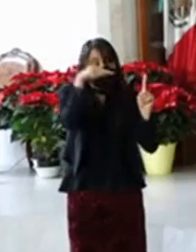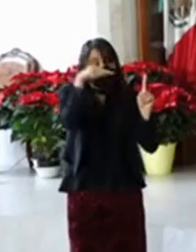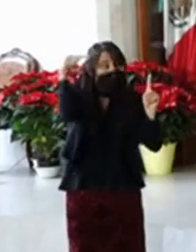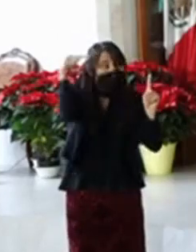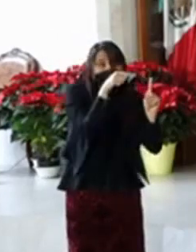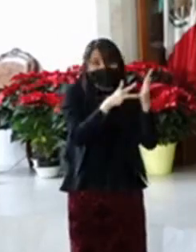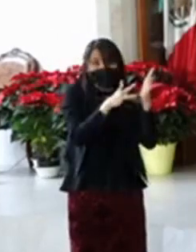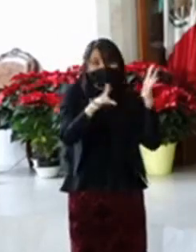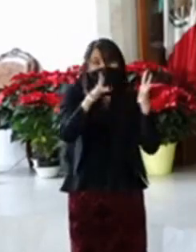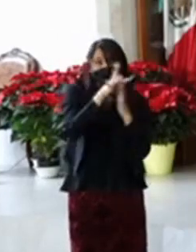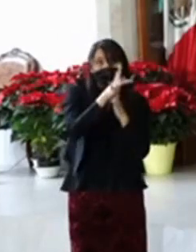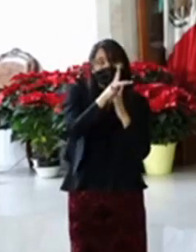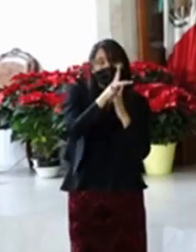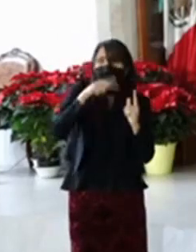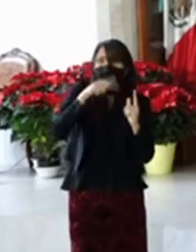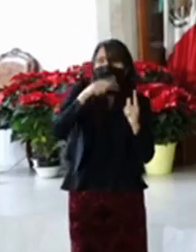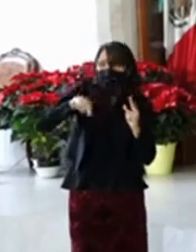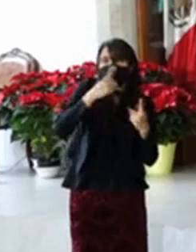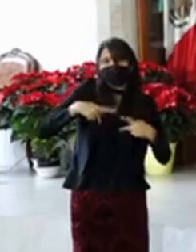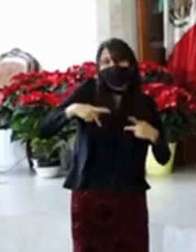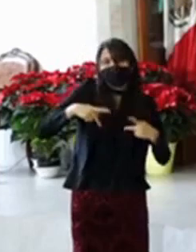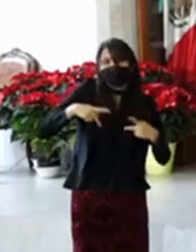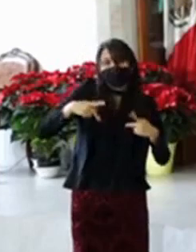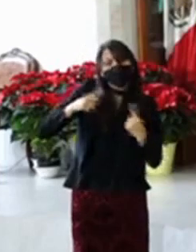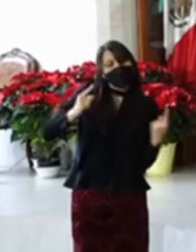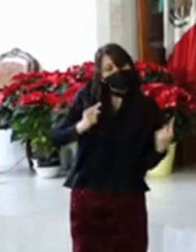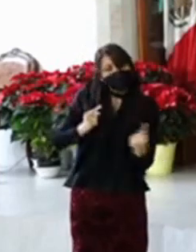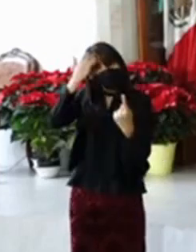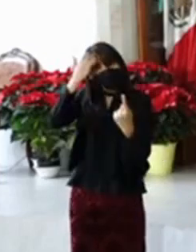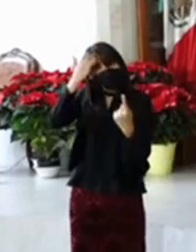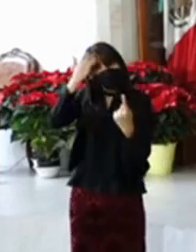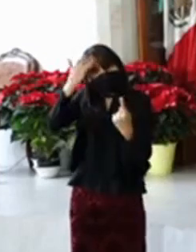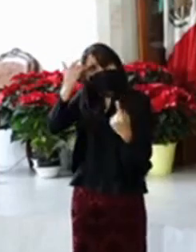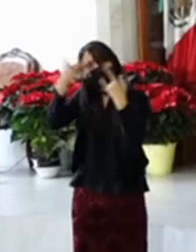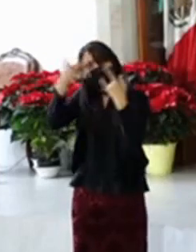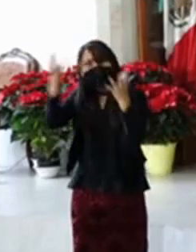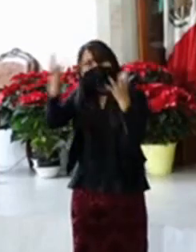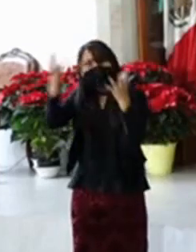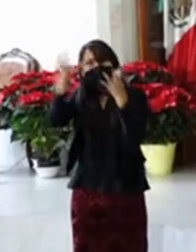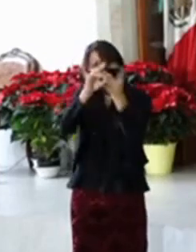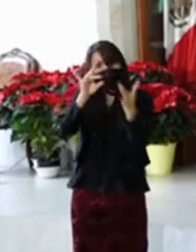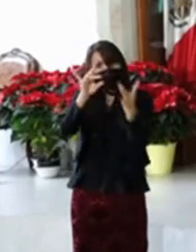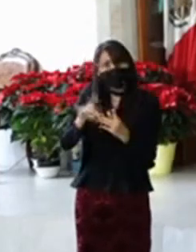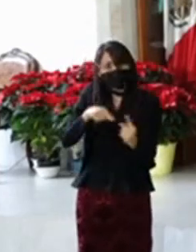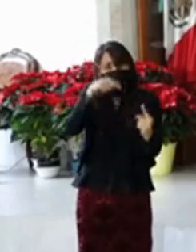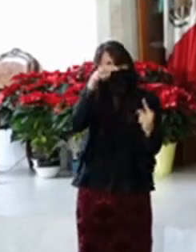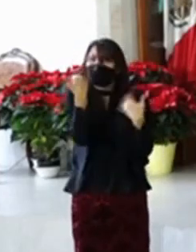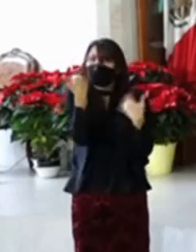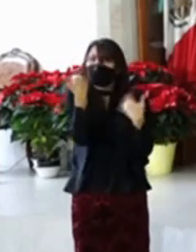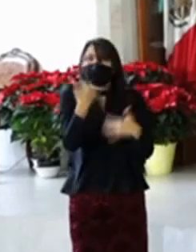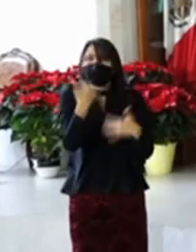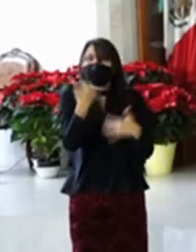vimos su gloria, gloria como la del unigénito del Padre, lleno de gracia y de verdad.